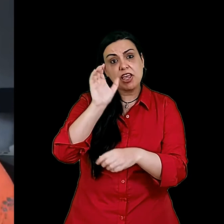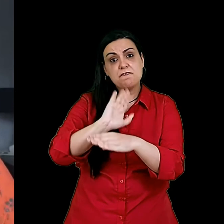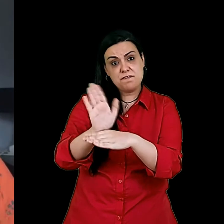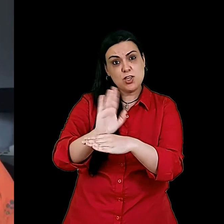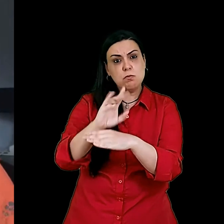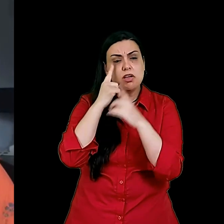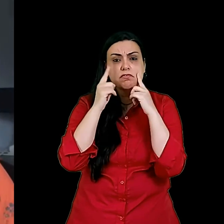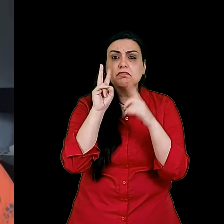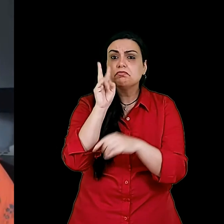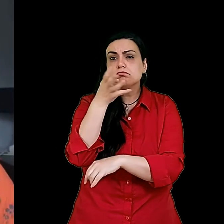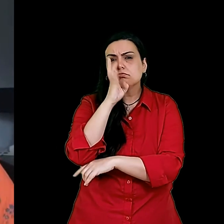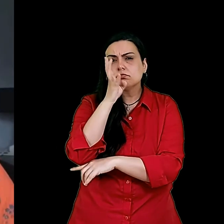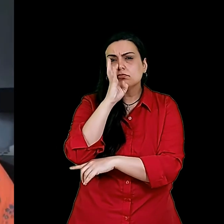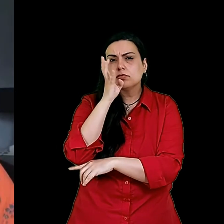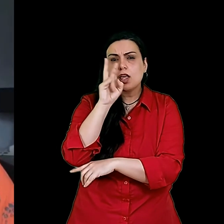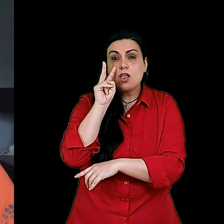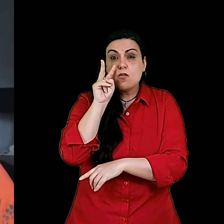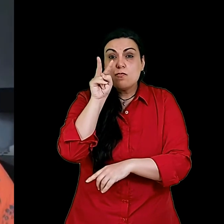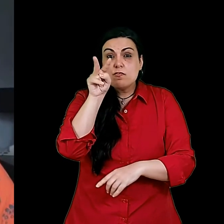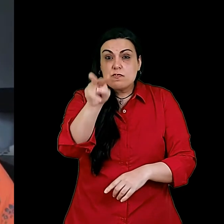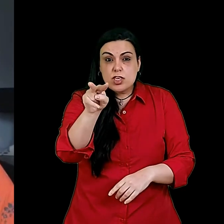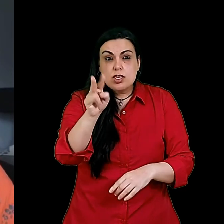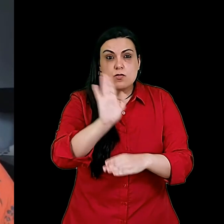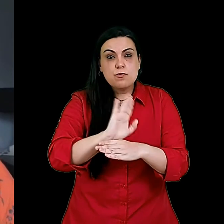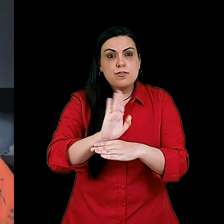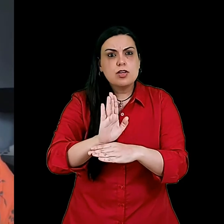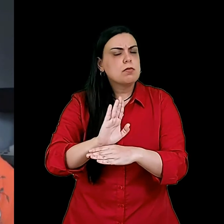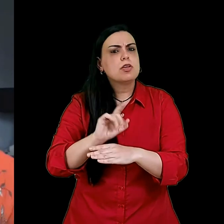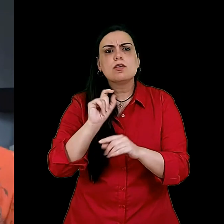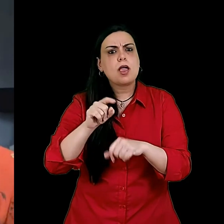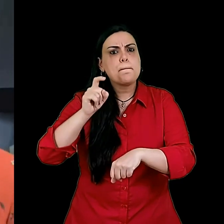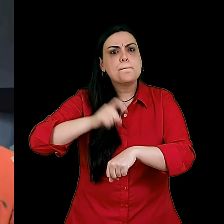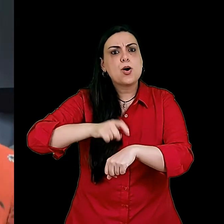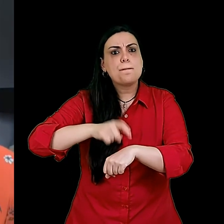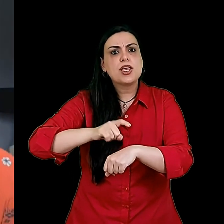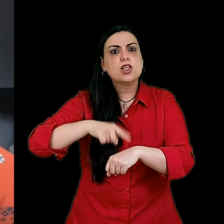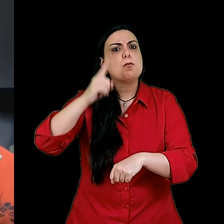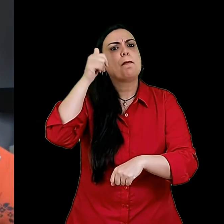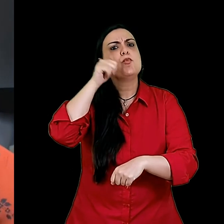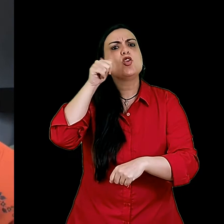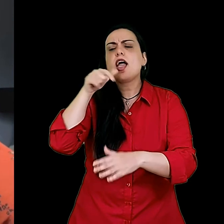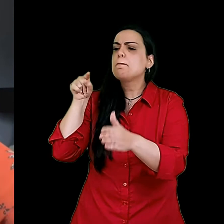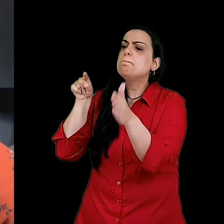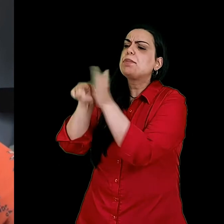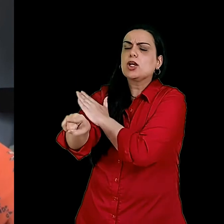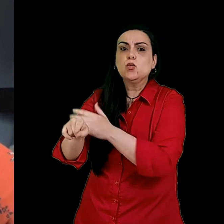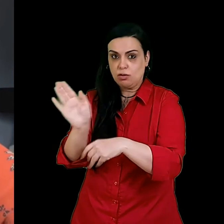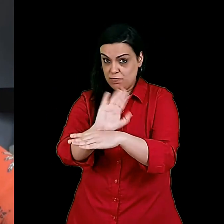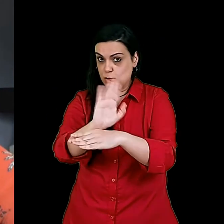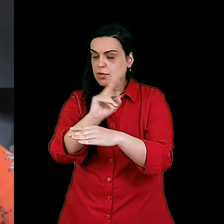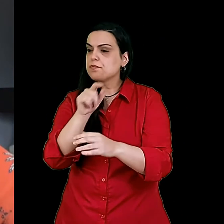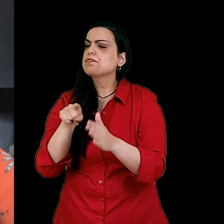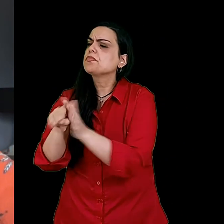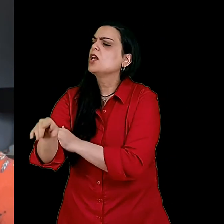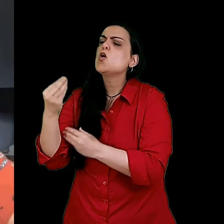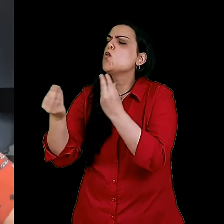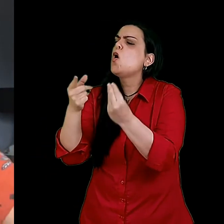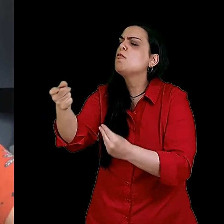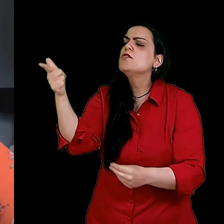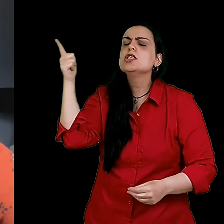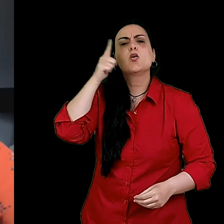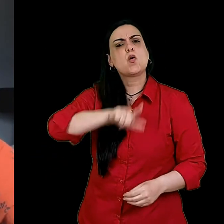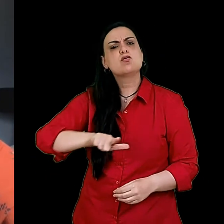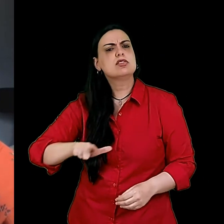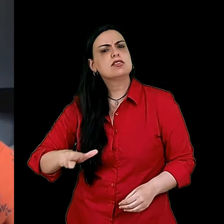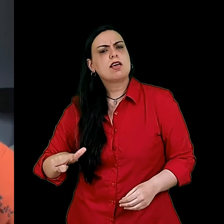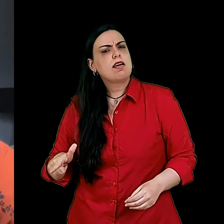boa, em razão de gostar da biografia dela, parei para assistir o filme. E aí quando eu tô vendo o filme, de repente, em dado momento, numa cena, uma moça pergunta assim